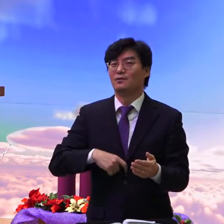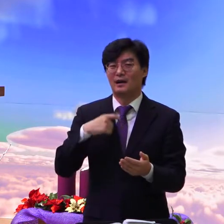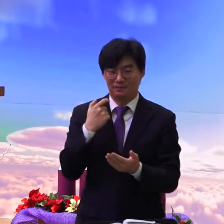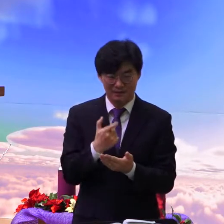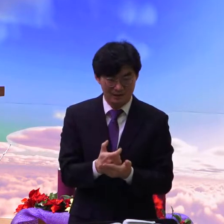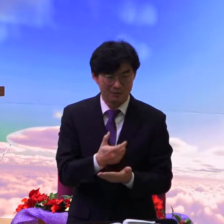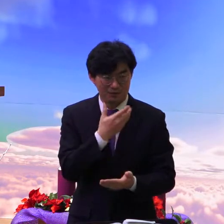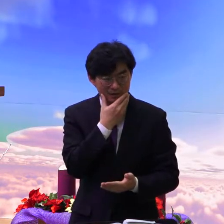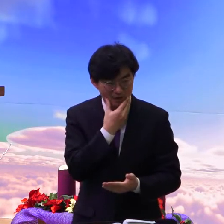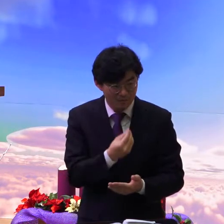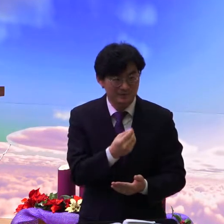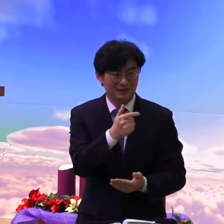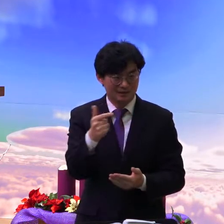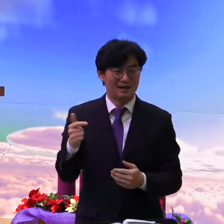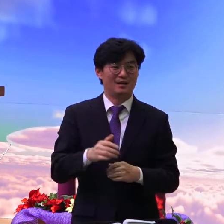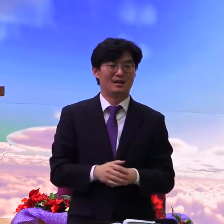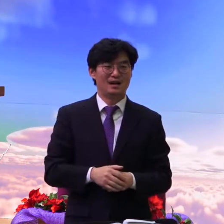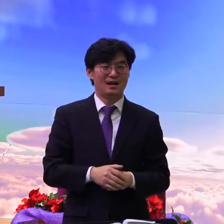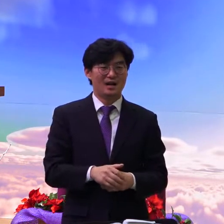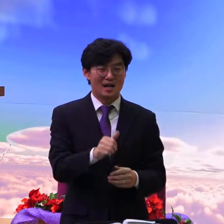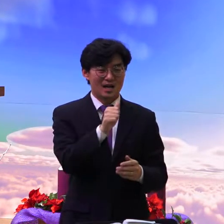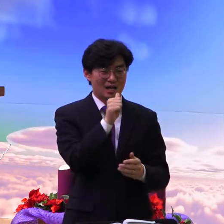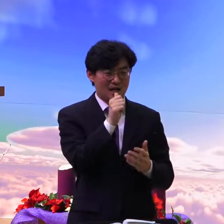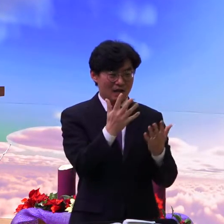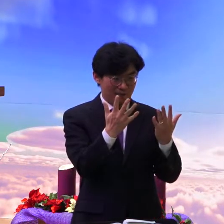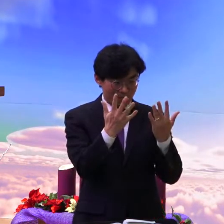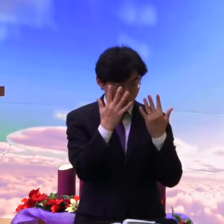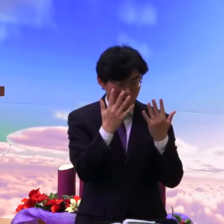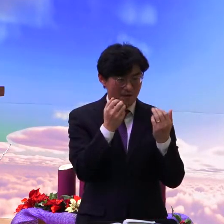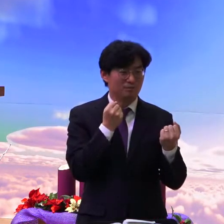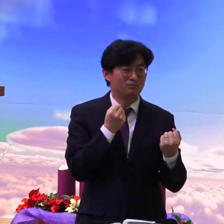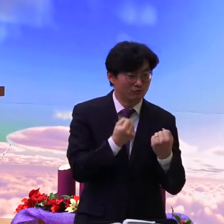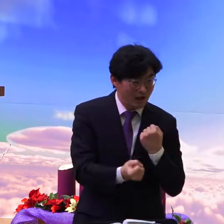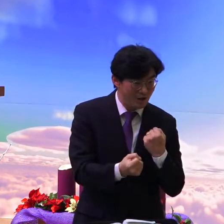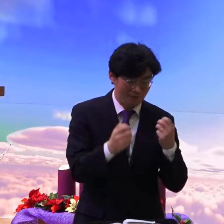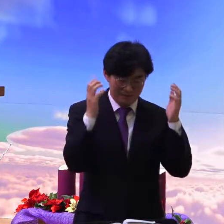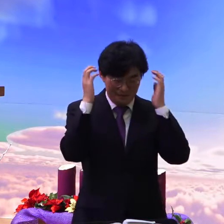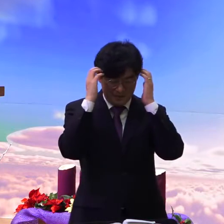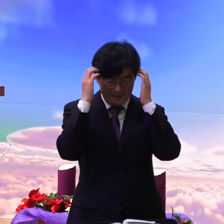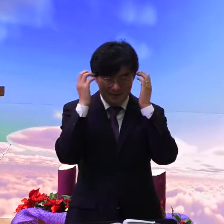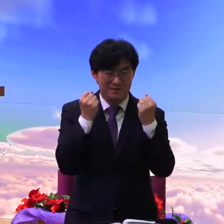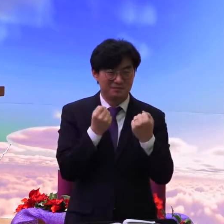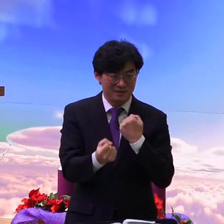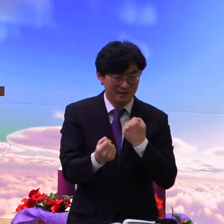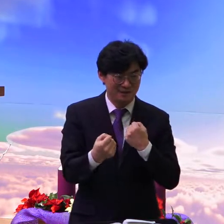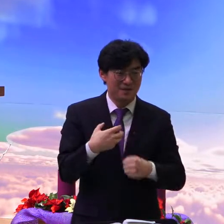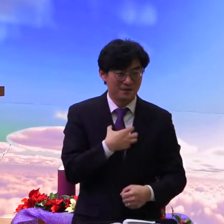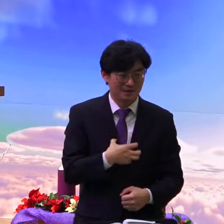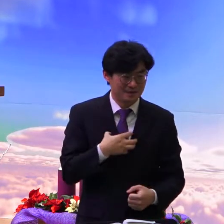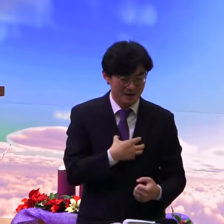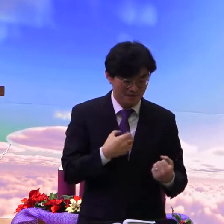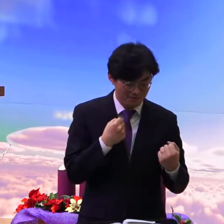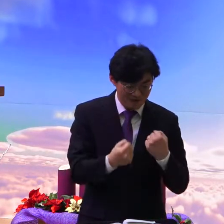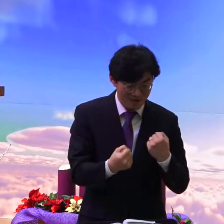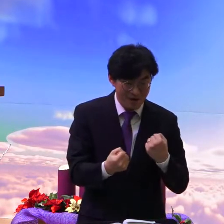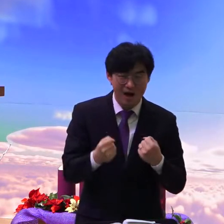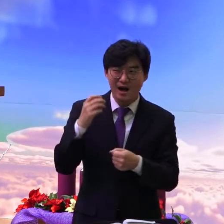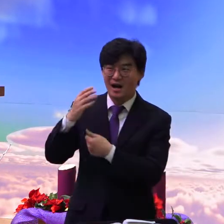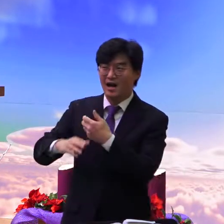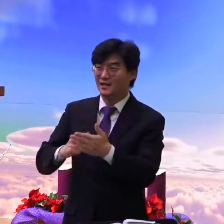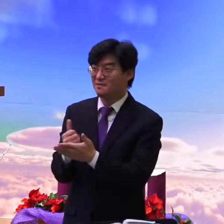행복함이 감옥에 갇혔다는 고통과 고난과 환난과 그 불편함보다 훨씬